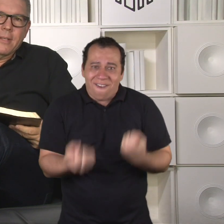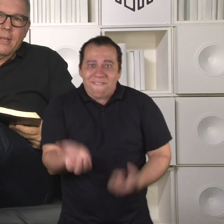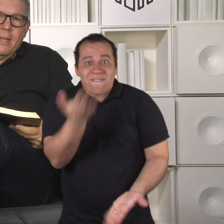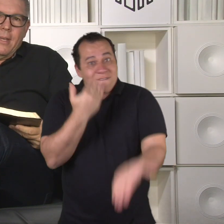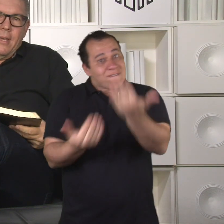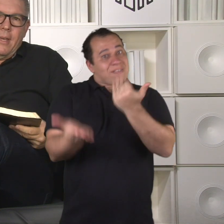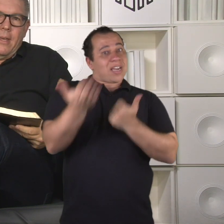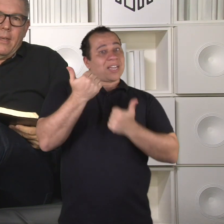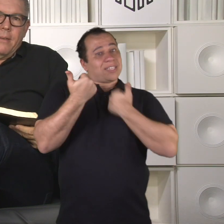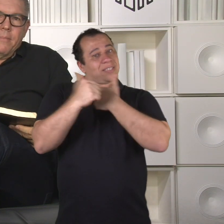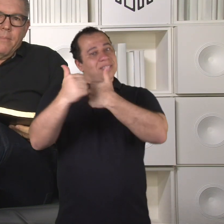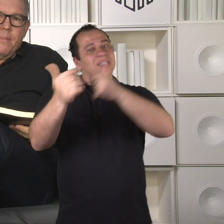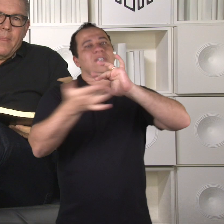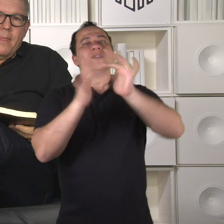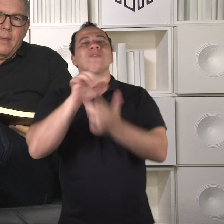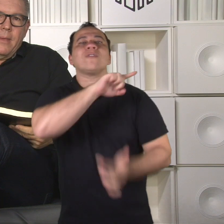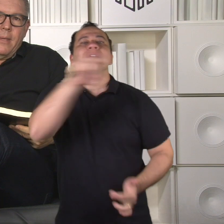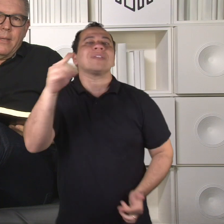descanso.